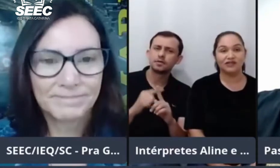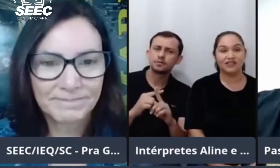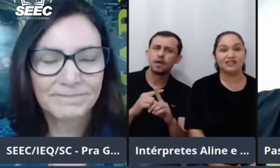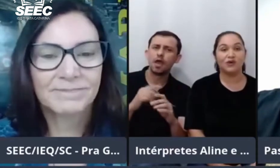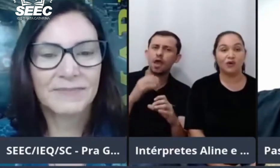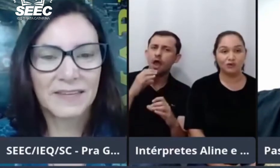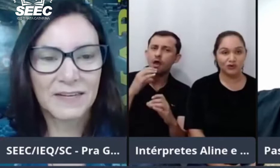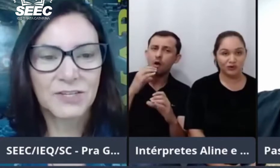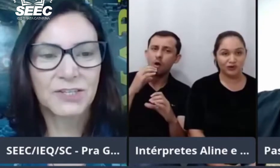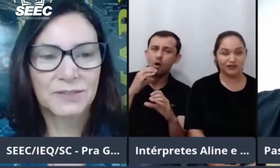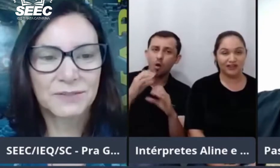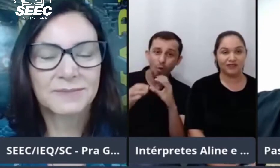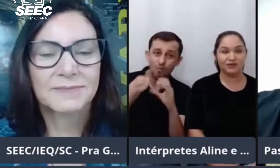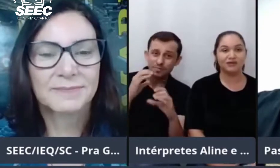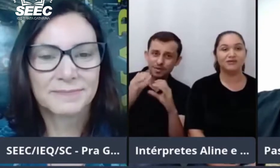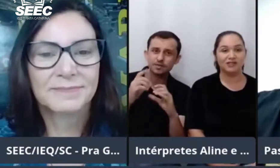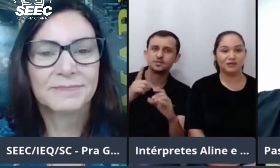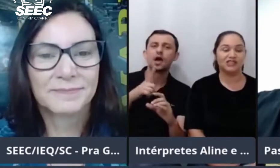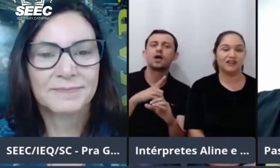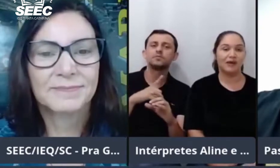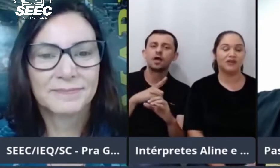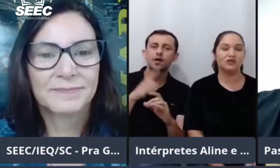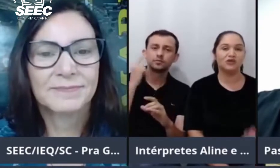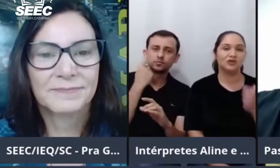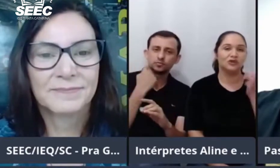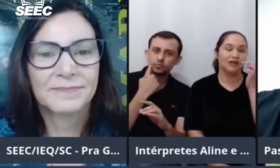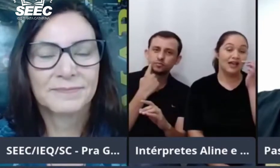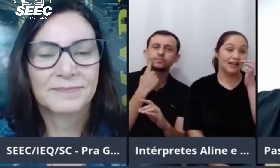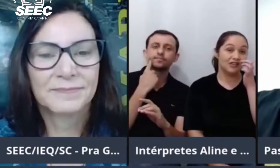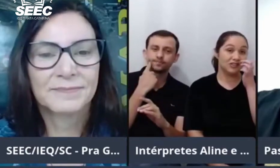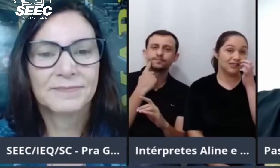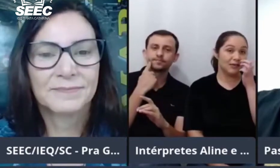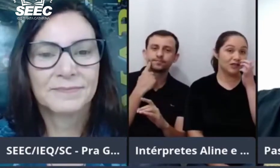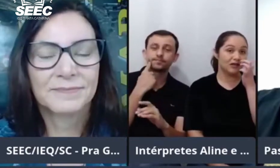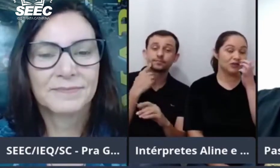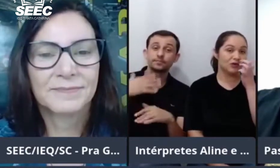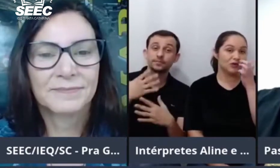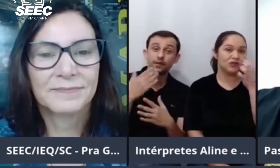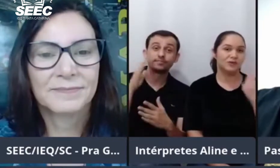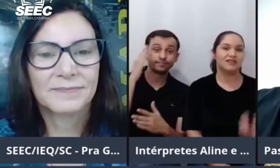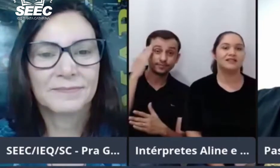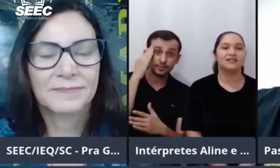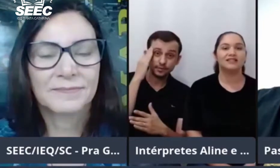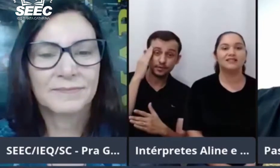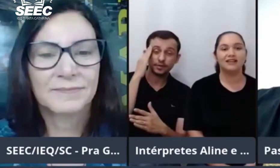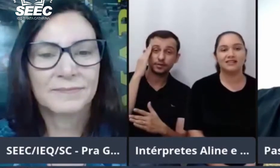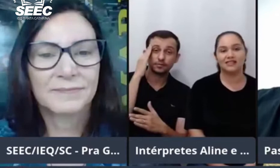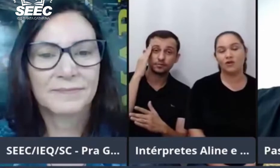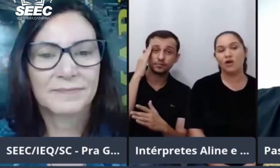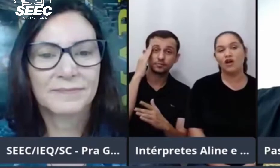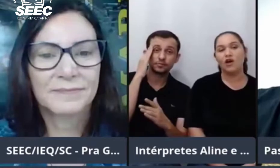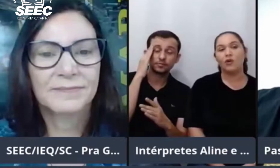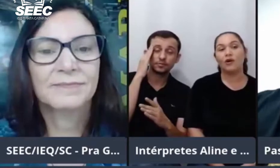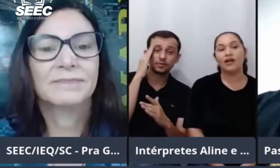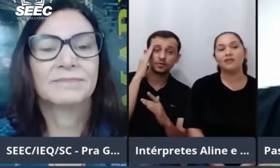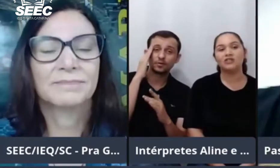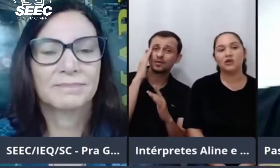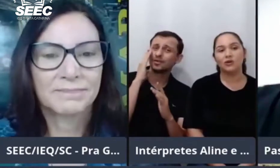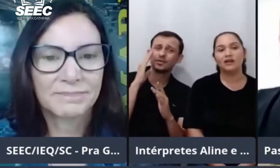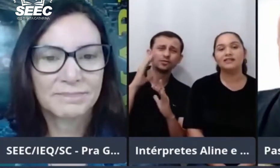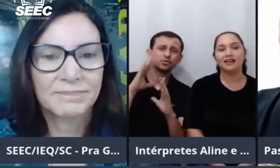e essa vivência com o surdo, falando especificamente do surdo. E a gente sabe que não é só o surdo que precisa dessa interação.